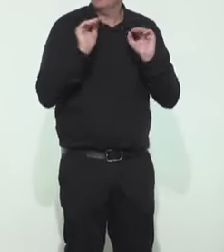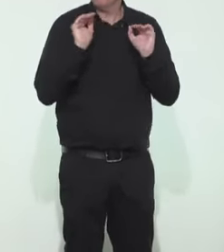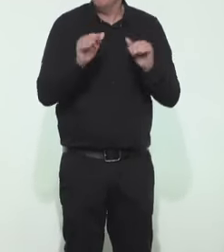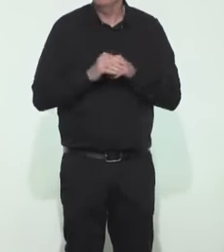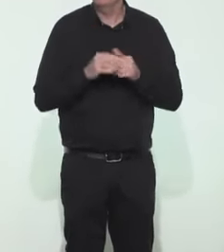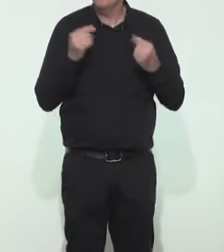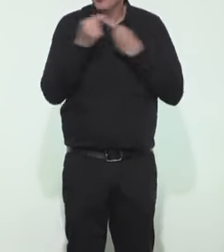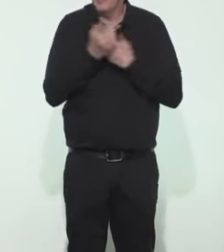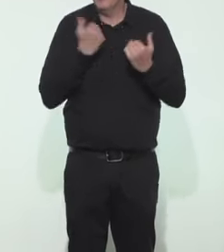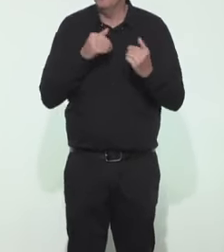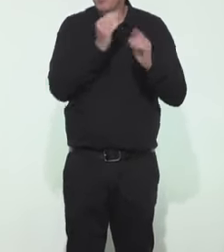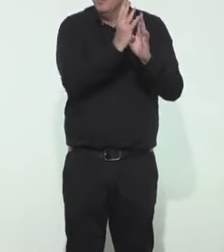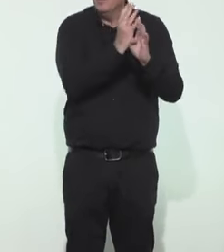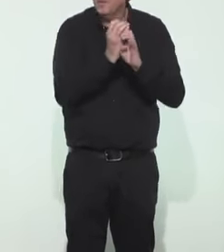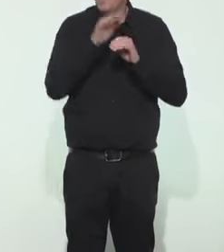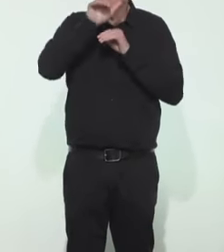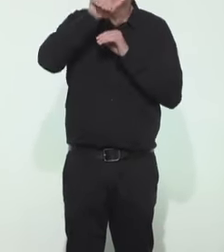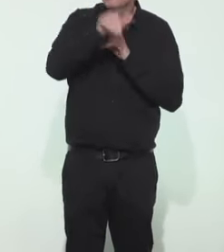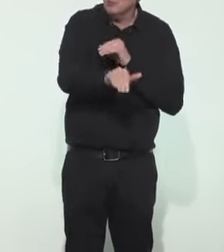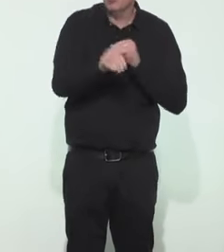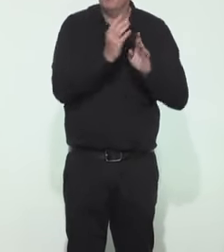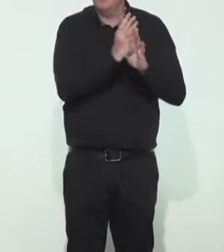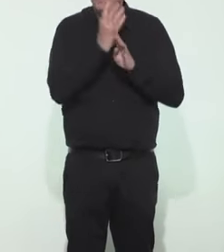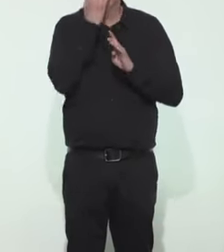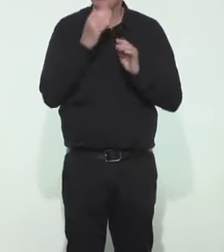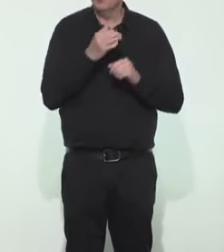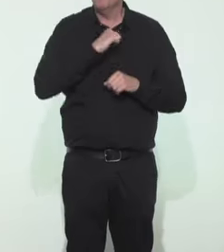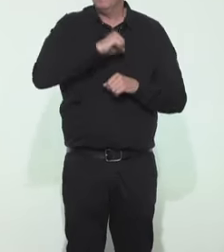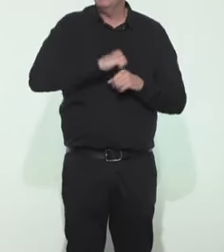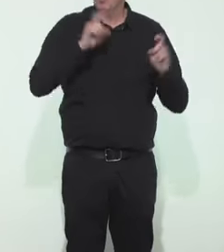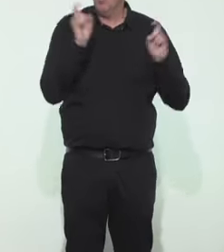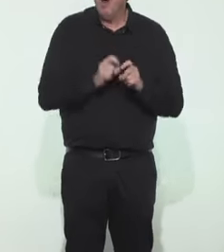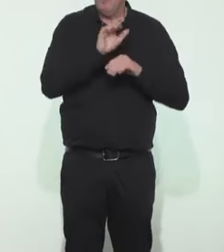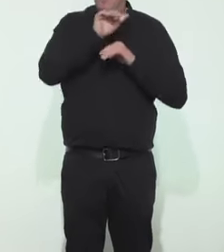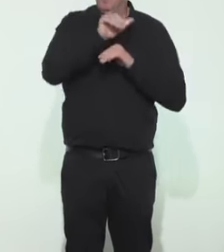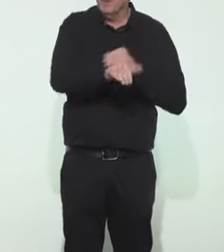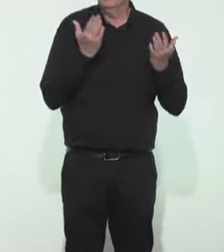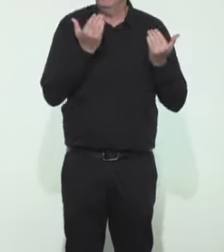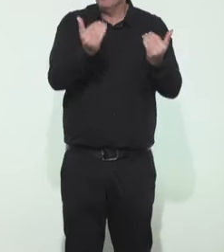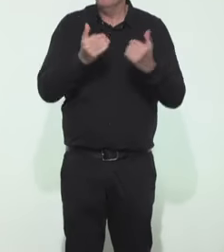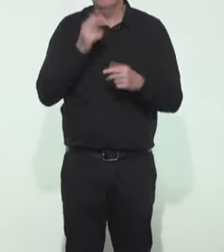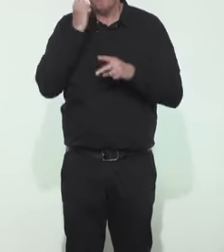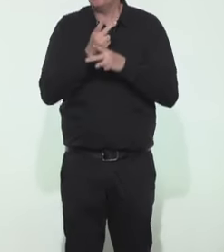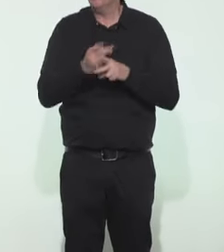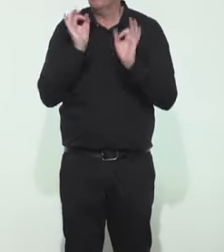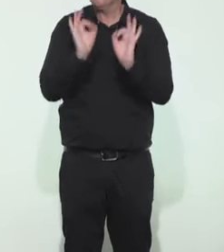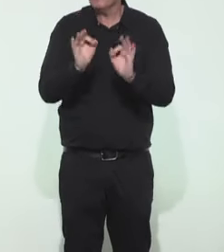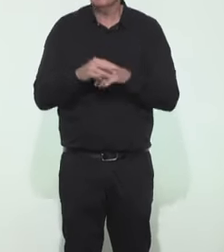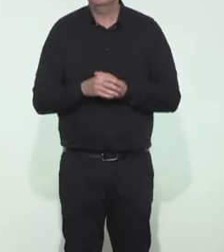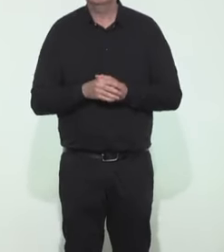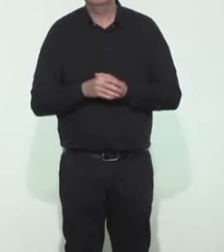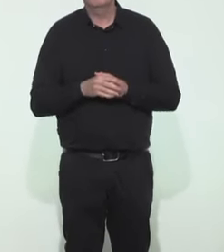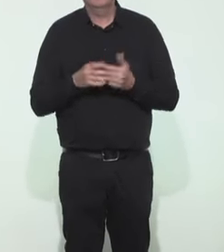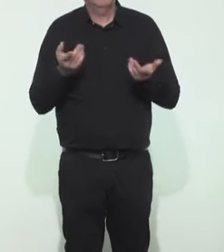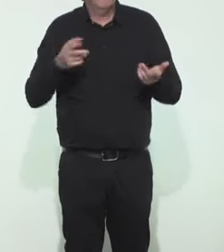diminution qui est moins de pression sur les animations et surtout moins de pression sur les équipes non grande prudence effectivement cette ce